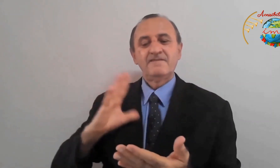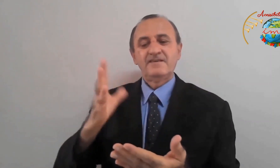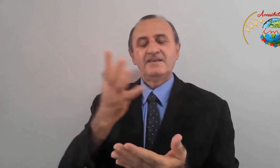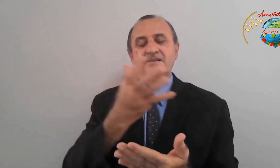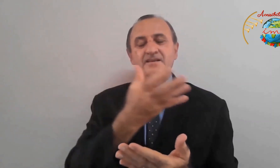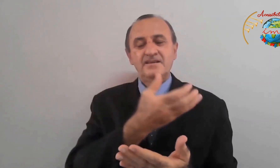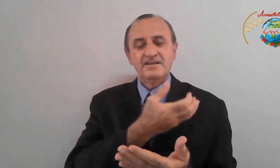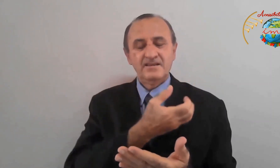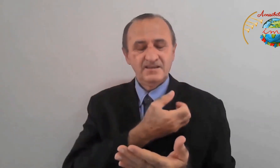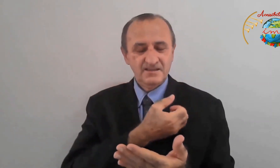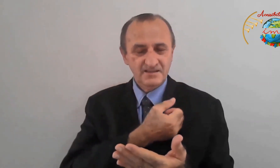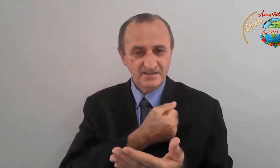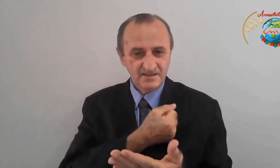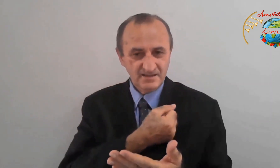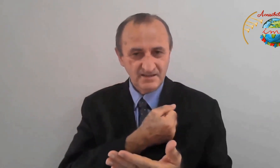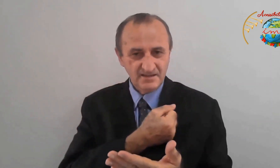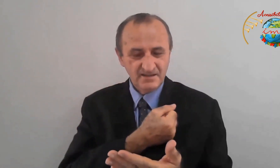de salvação.